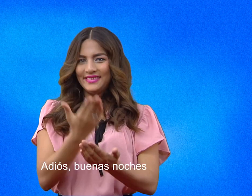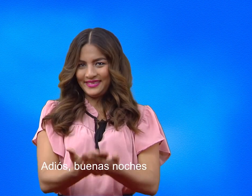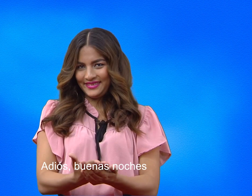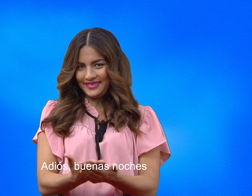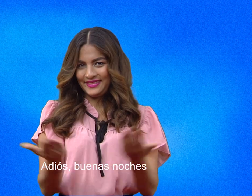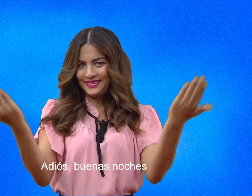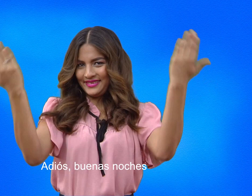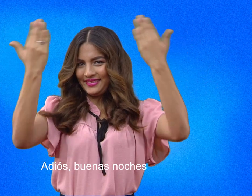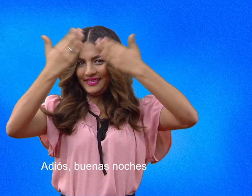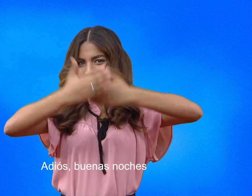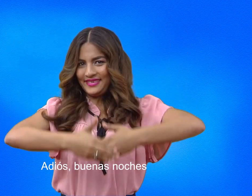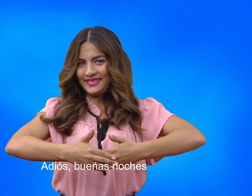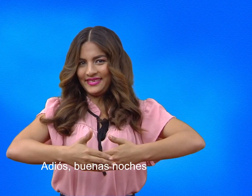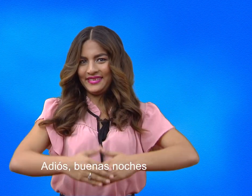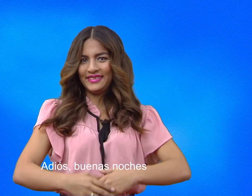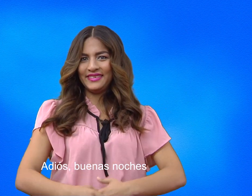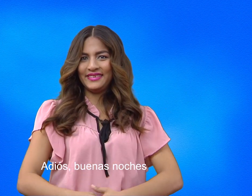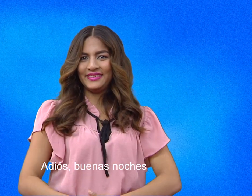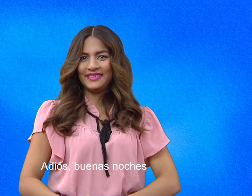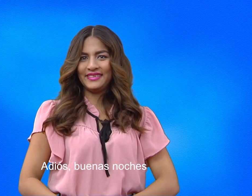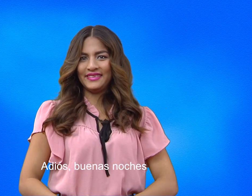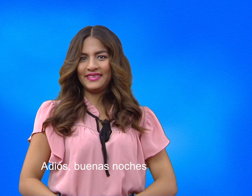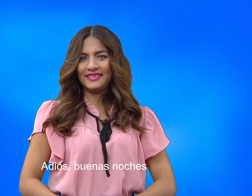Adiós. Buenas noches.